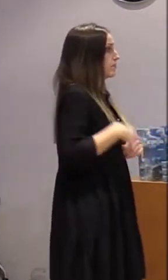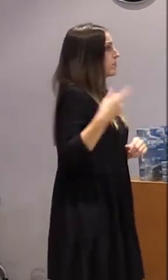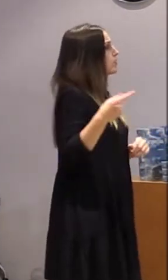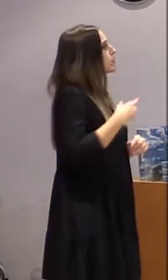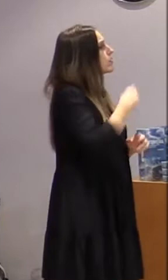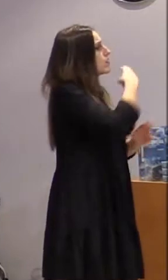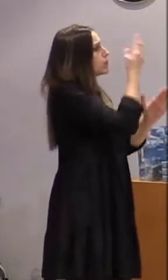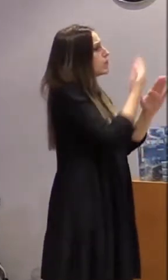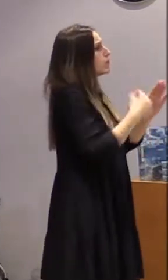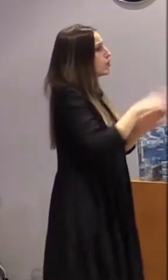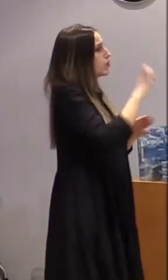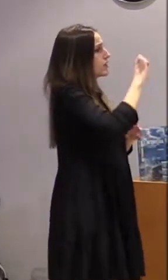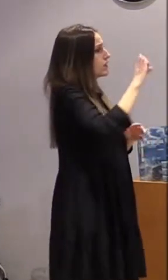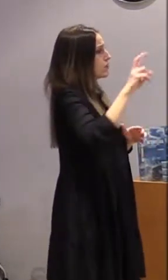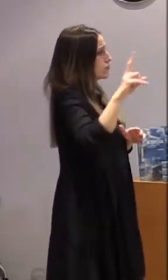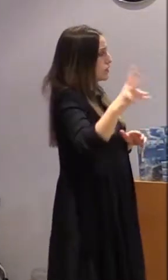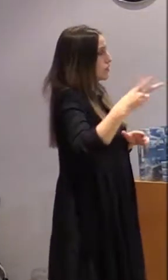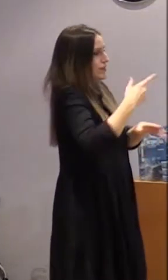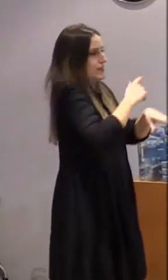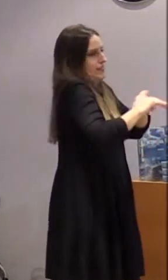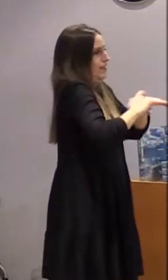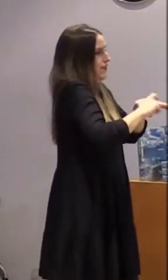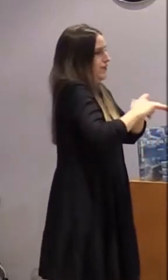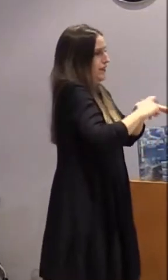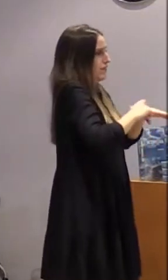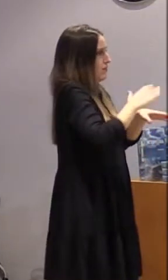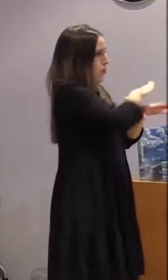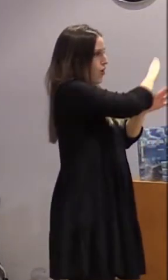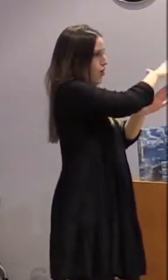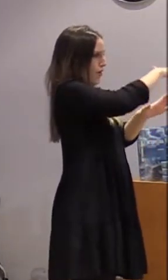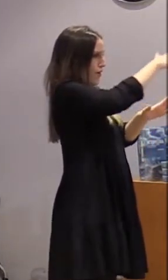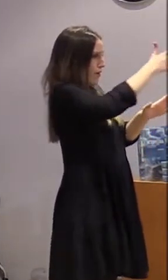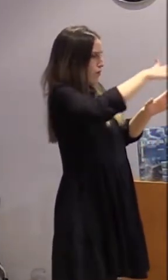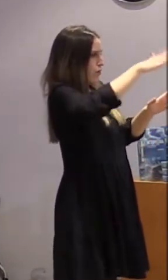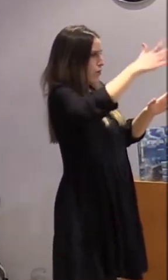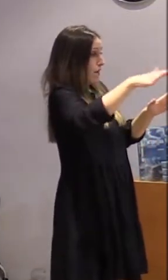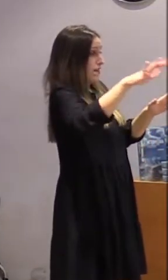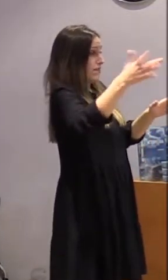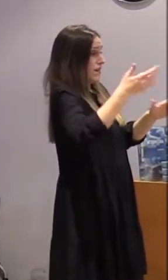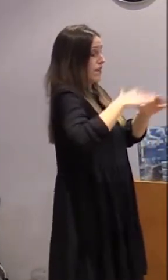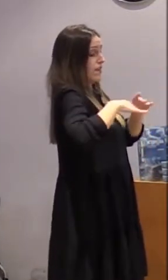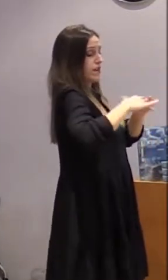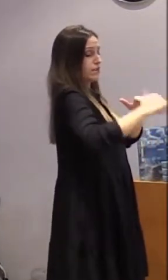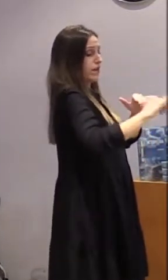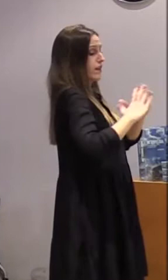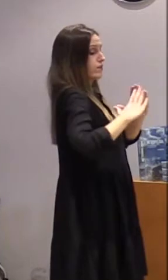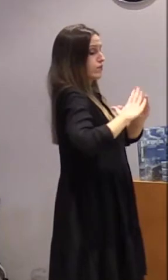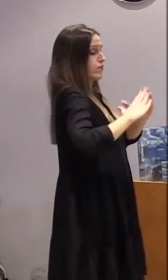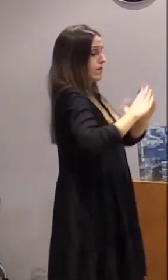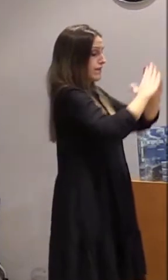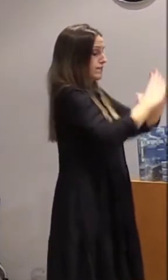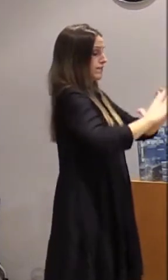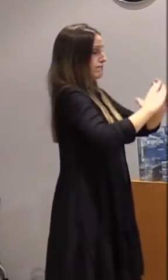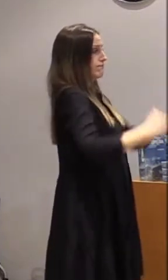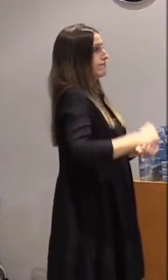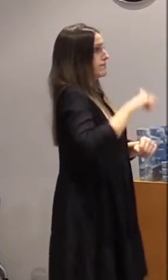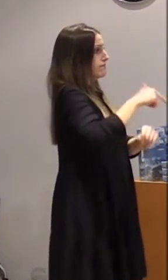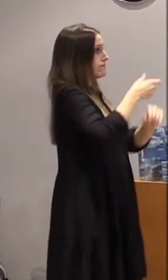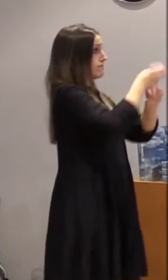¿no? Típico paisaje de las praderas de Estados Unidos, con una casa ahí, y ahí están los altocúmulos.